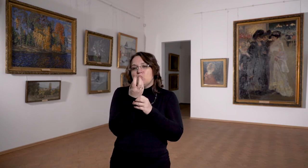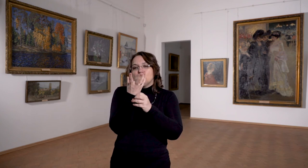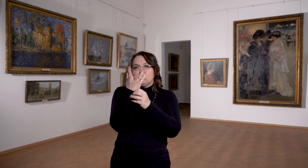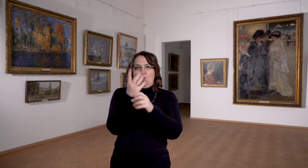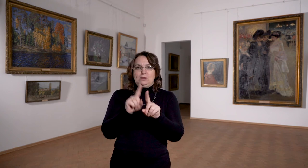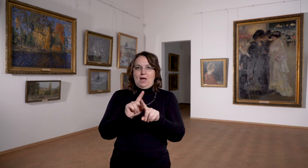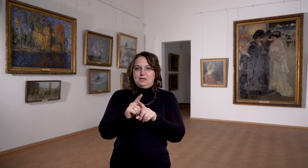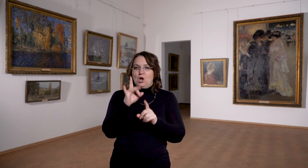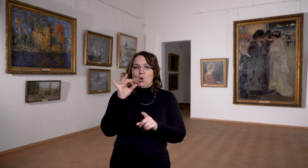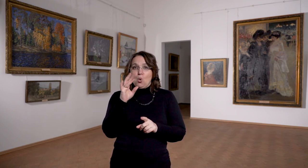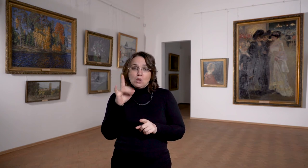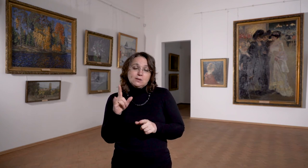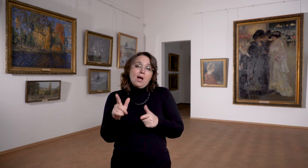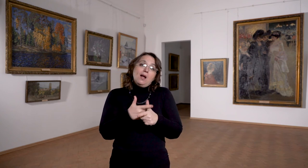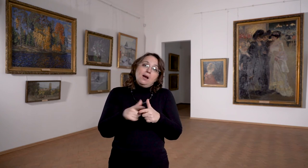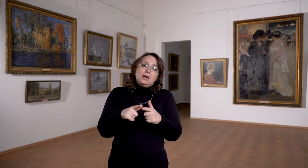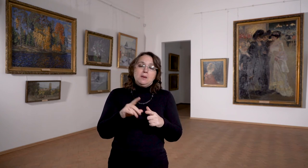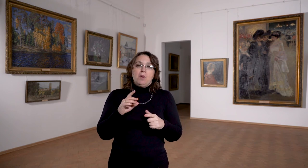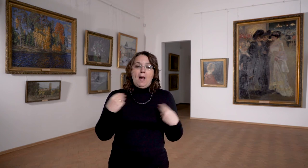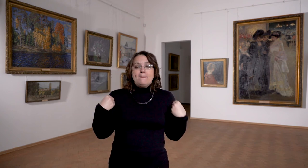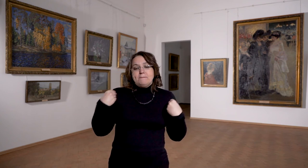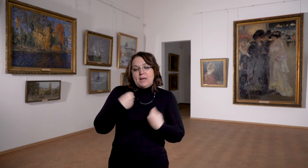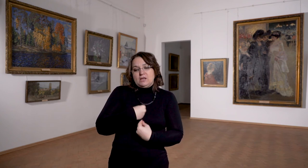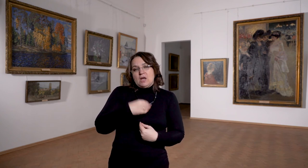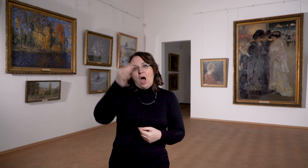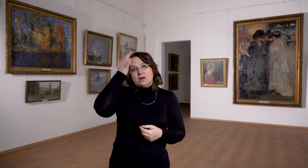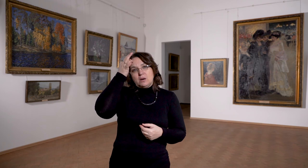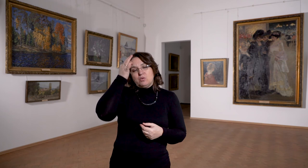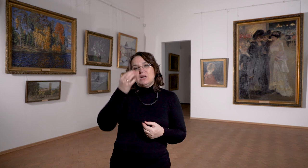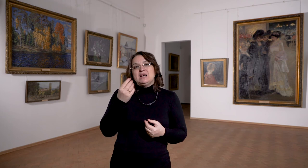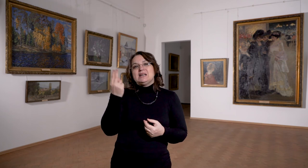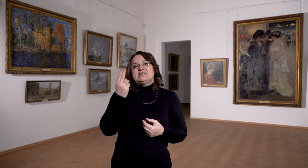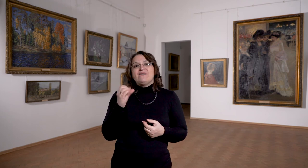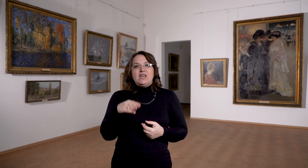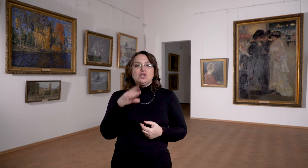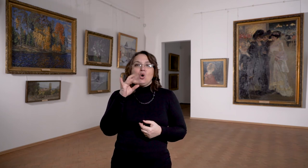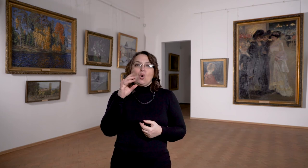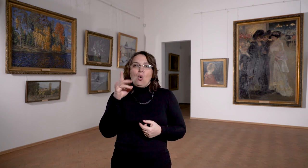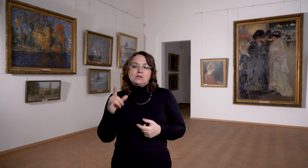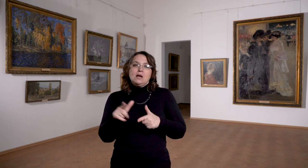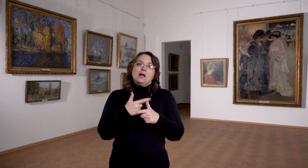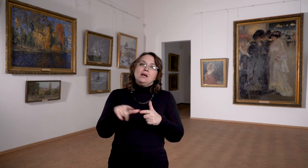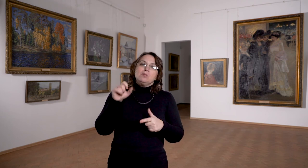пеньюар напоминает тоже цвет розы, либо золотая от сна правая щека этой женщины.